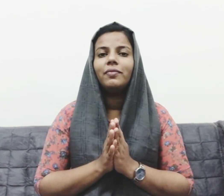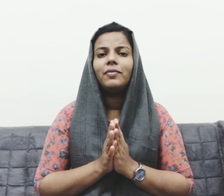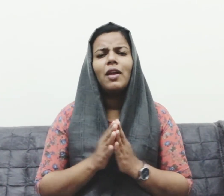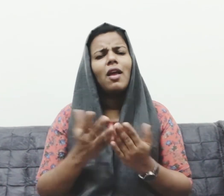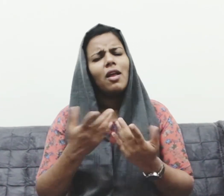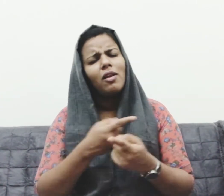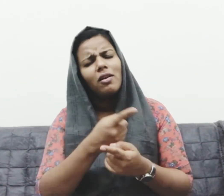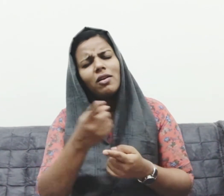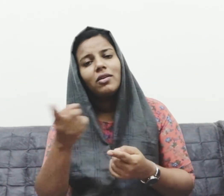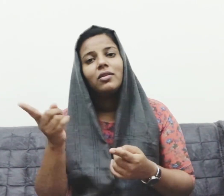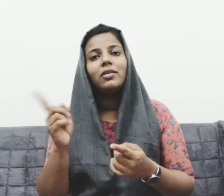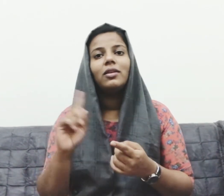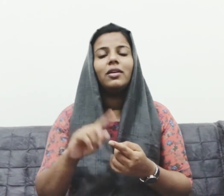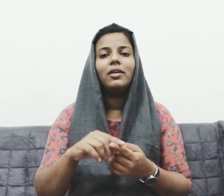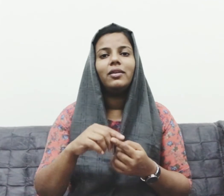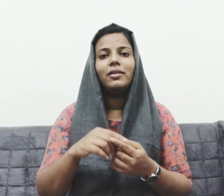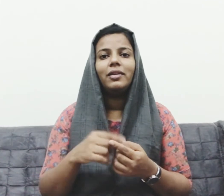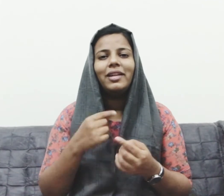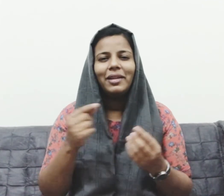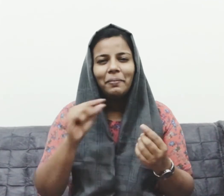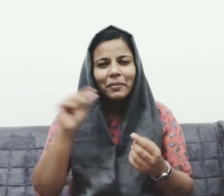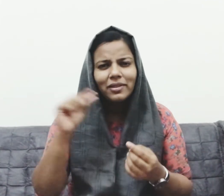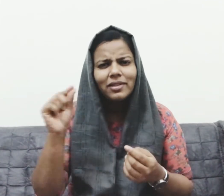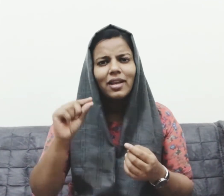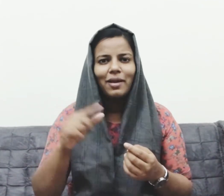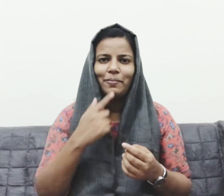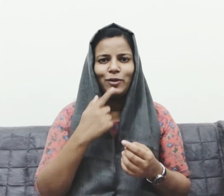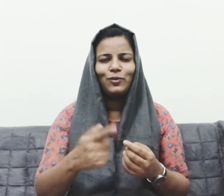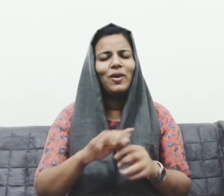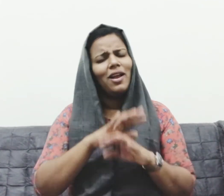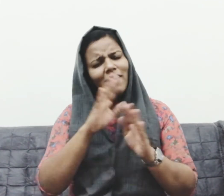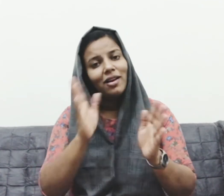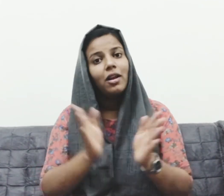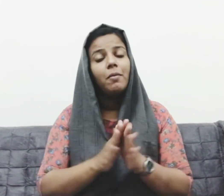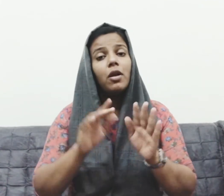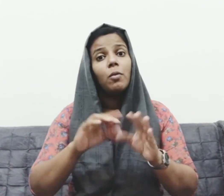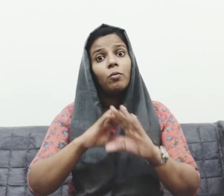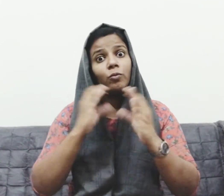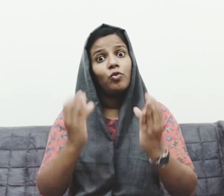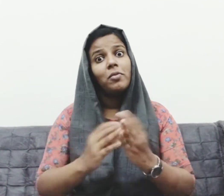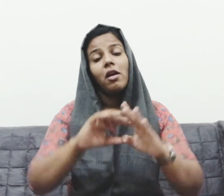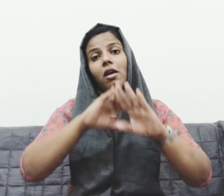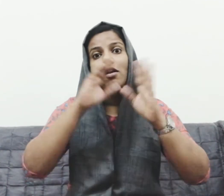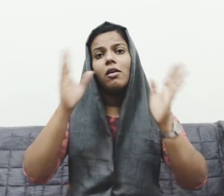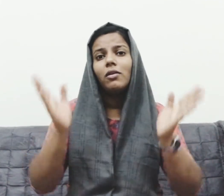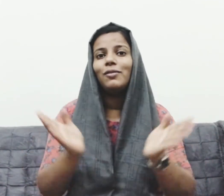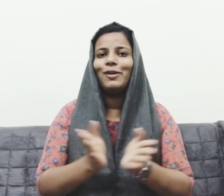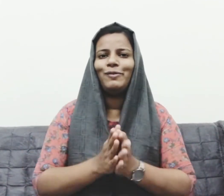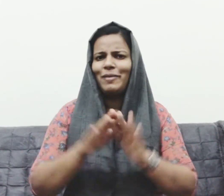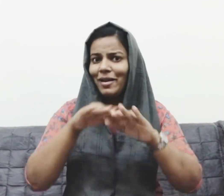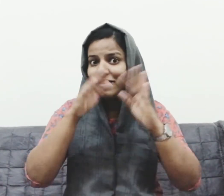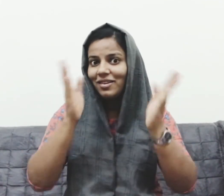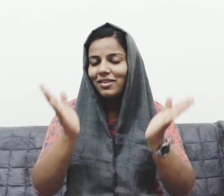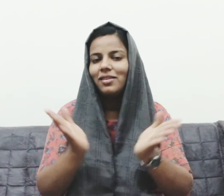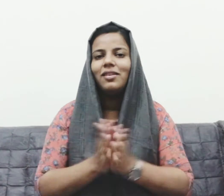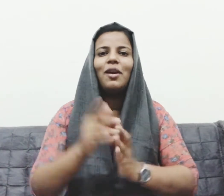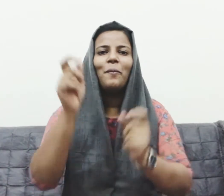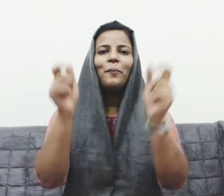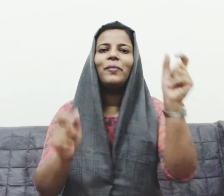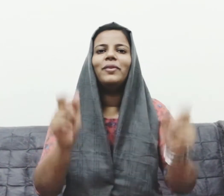നമ്മൾ എല്ലാവരും, ഈ ഞാൻ ഈ പറയുന്നത് നമ്മളുമായിട്ട് കണക്റ്റഡ് ആയിട്ടുള്ള ആളുകളെ. അതുമാത്രമല്ല, ഇവിടെ പരിശുദ്ധാത്മാവ് പറയുന്നത് എല്ലാവരോടും, സകല മനുഷ്യരോടും,